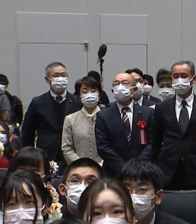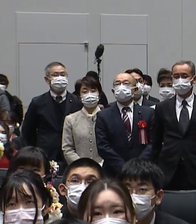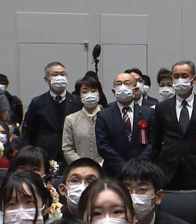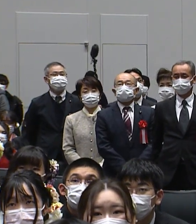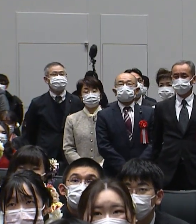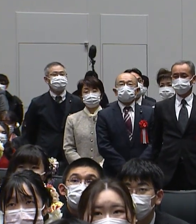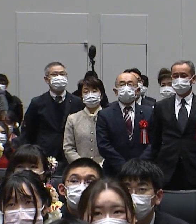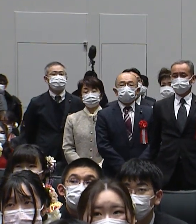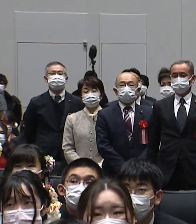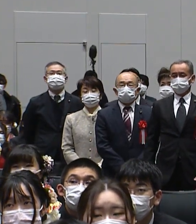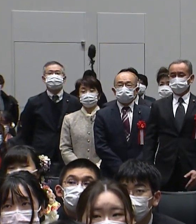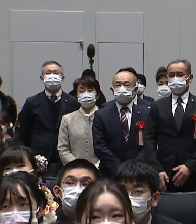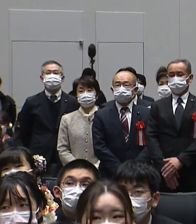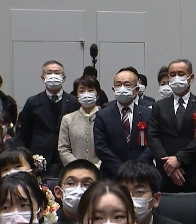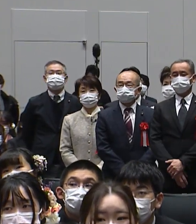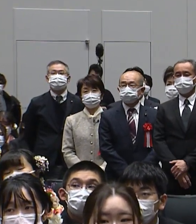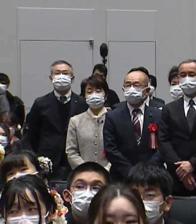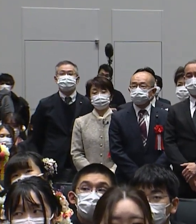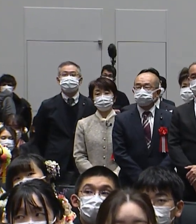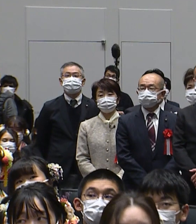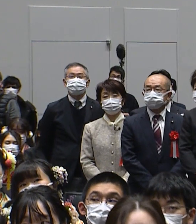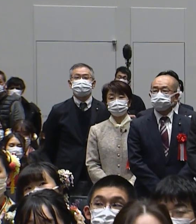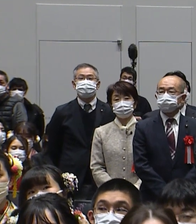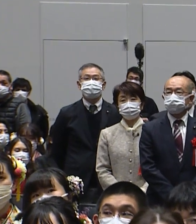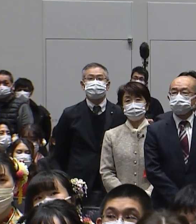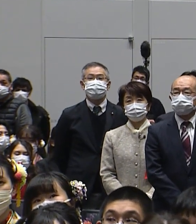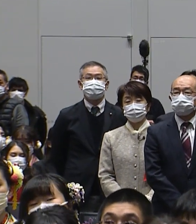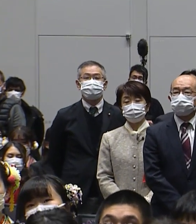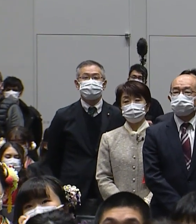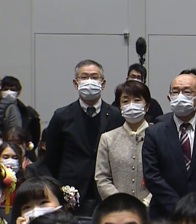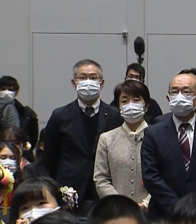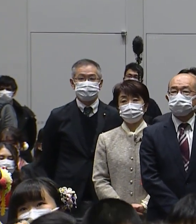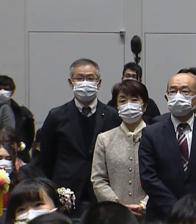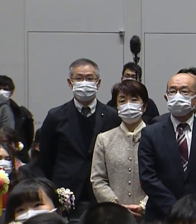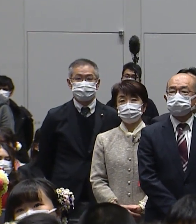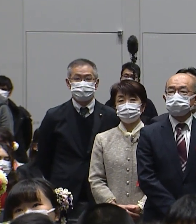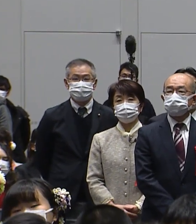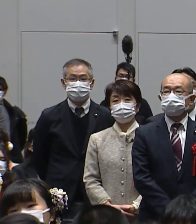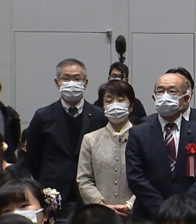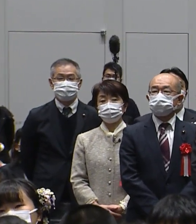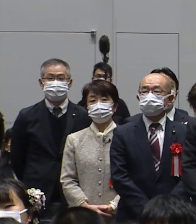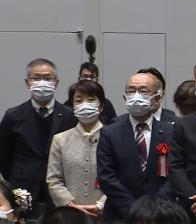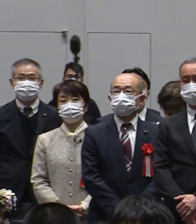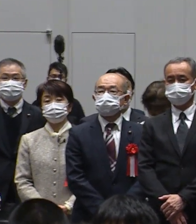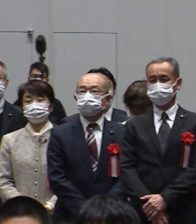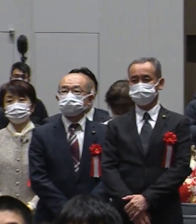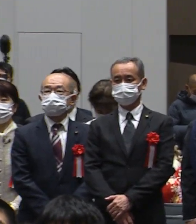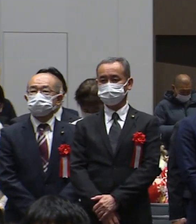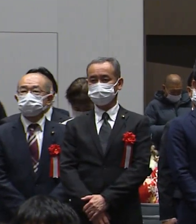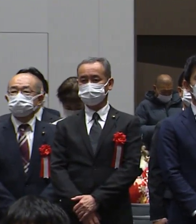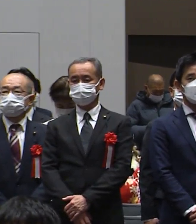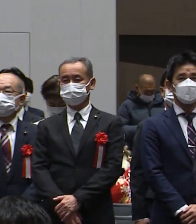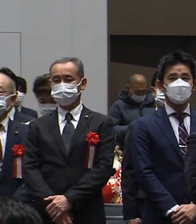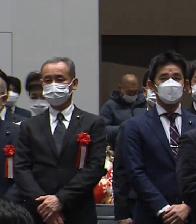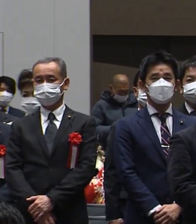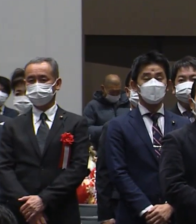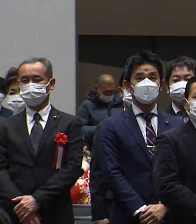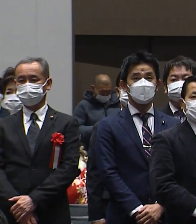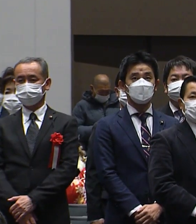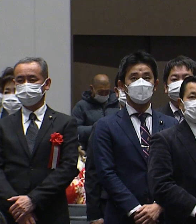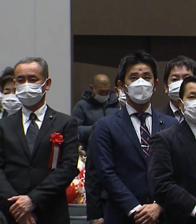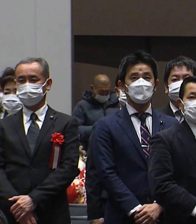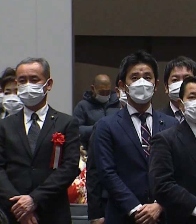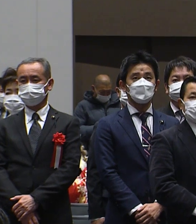お一人のご紹介は省略させていただきますご来賓の皆さま方にはお忙しい